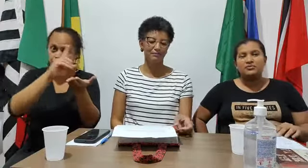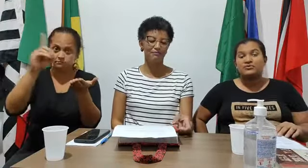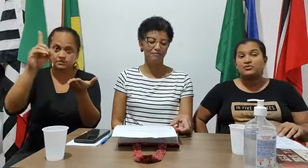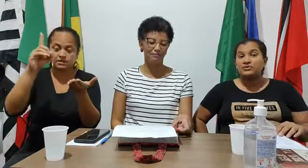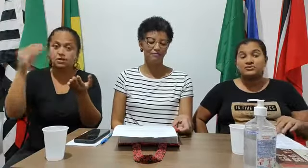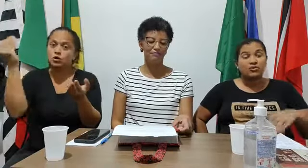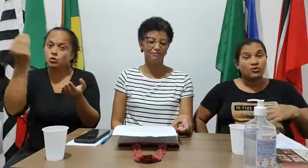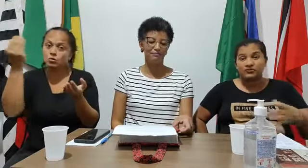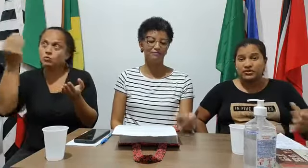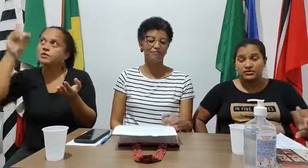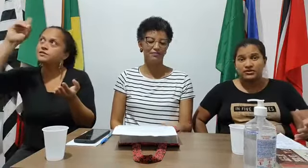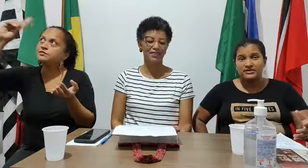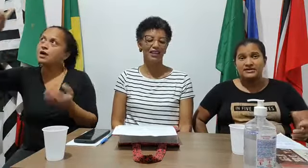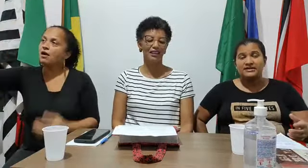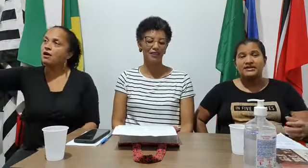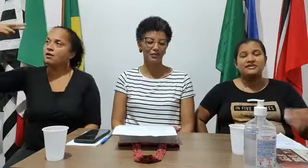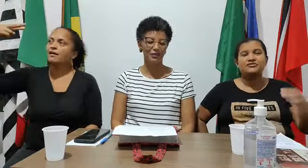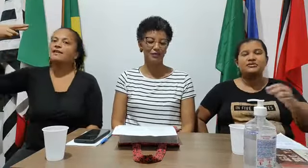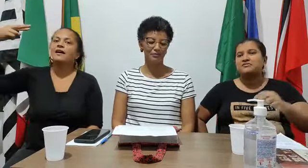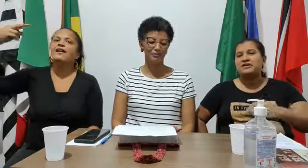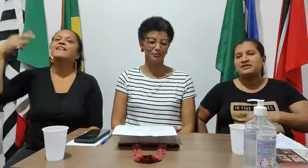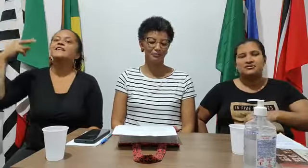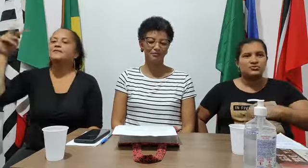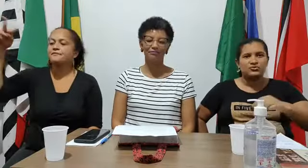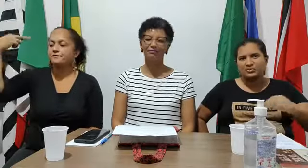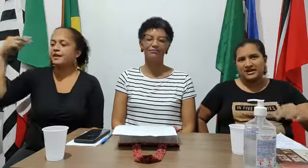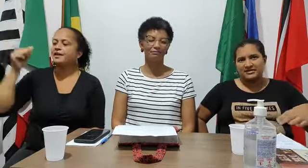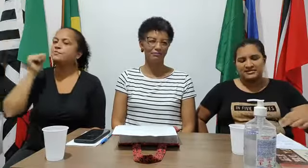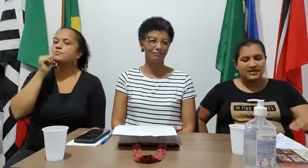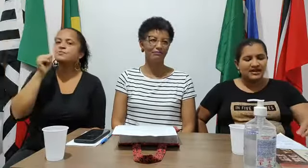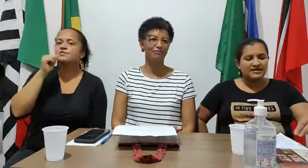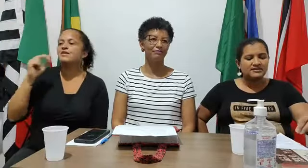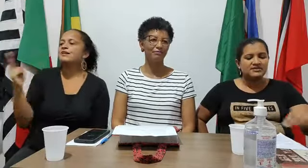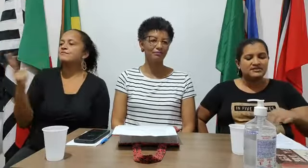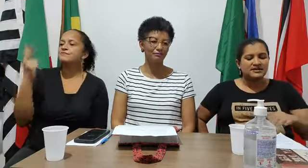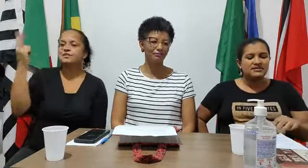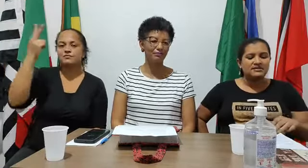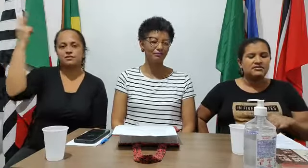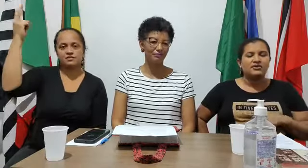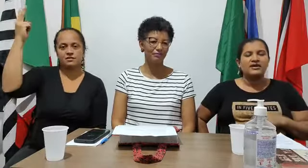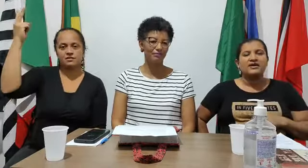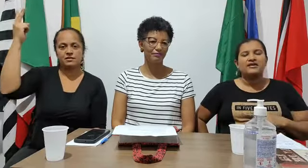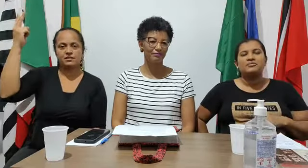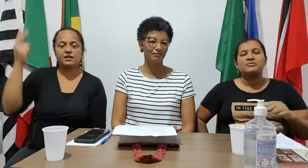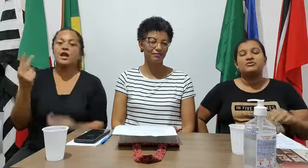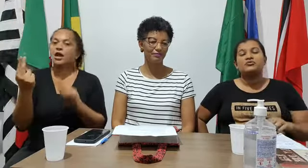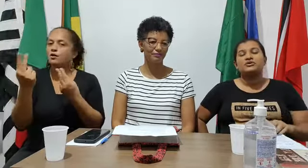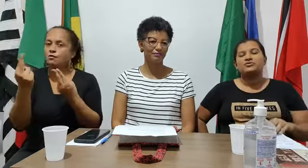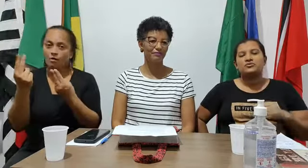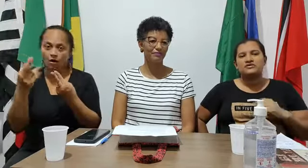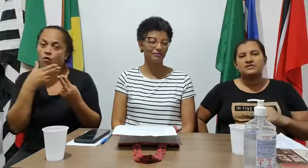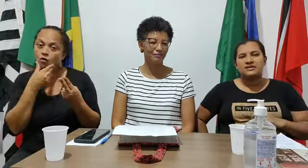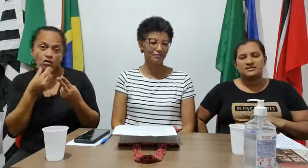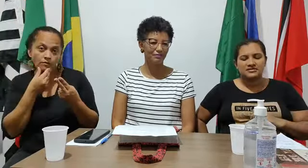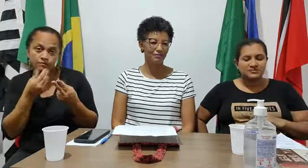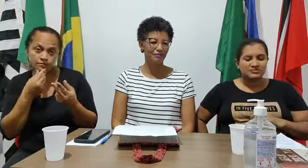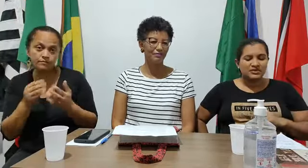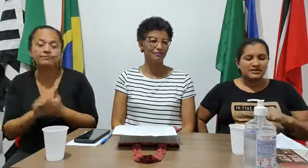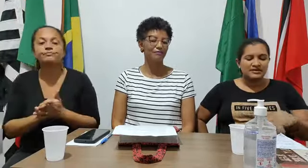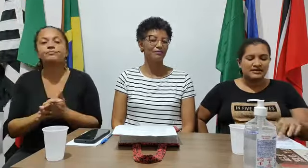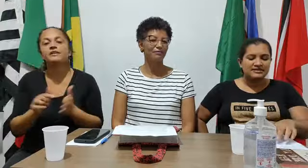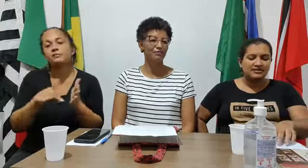vê pessoas com valor. Ele não vê menos ou mais. É aquilo que está escrito em 1 Coríntios